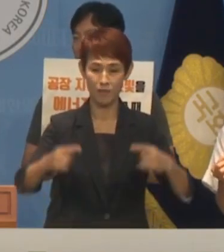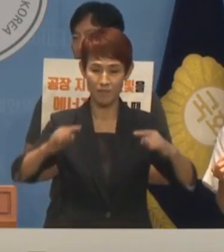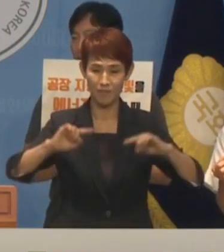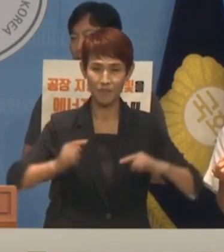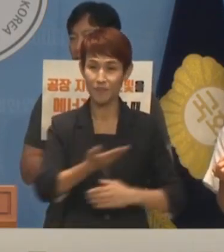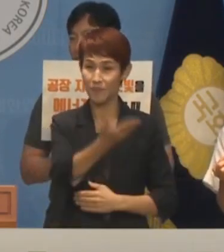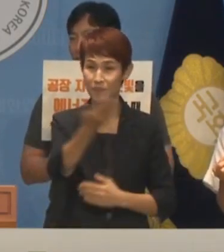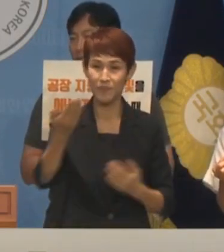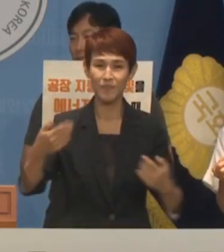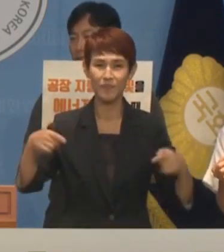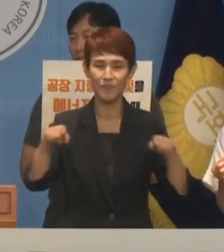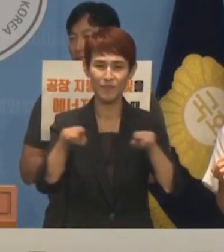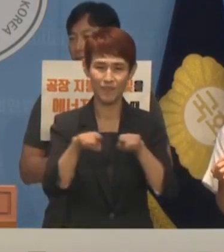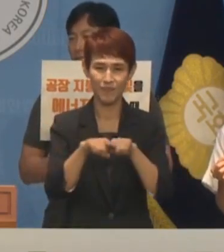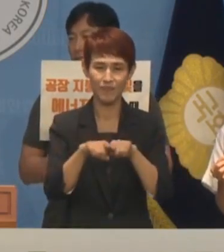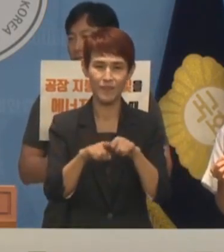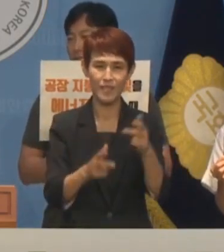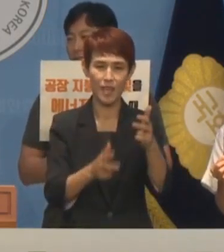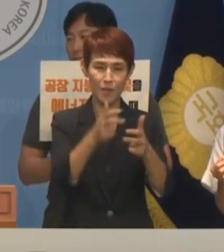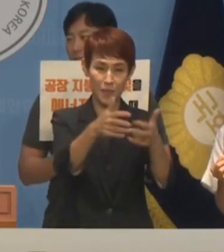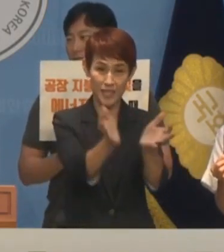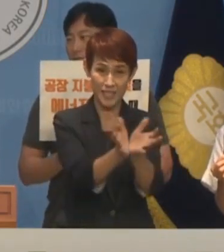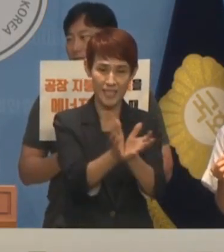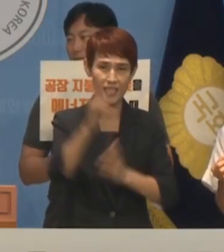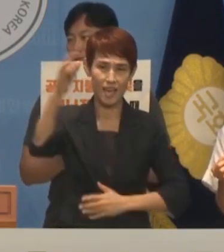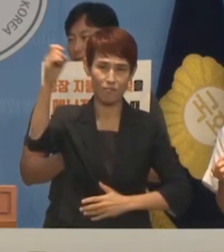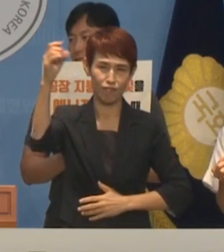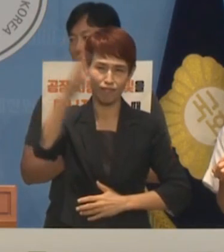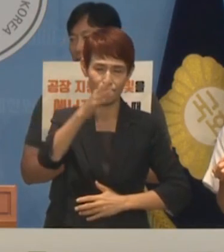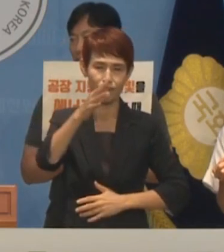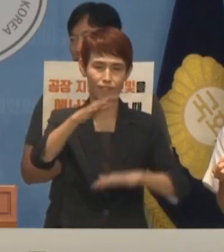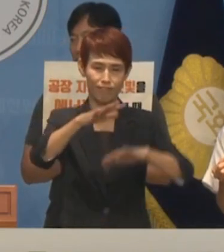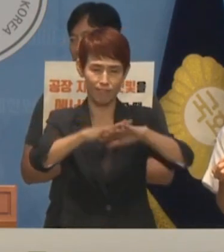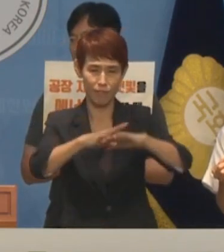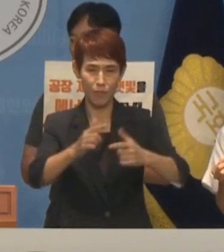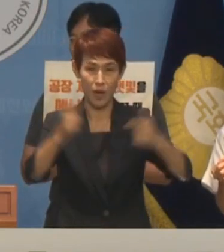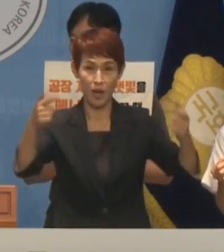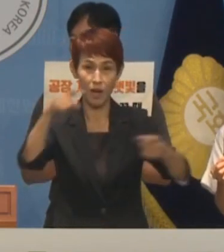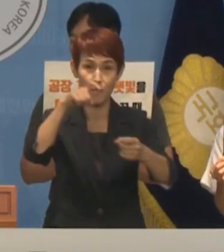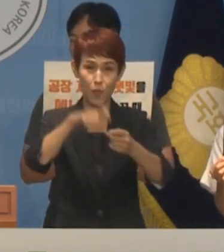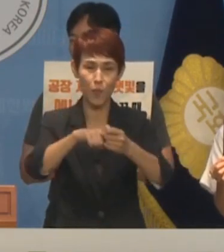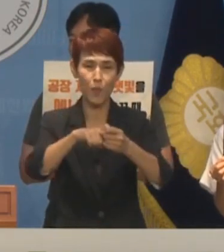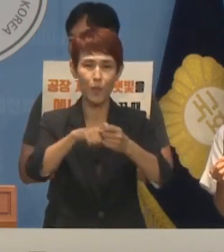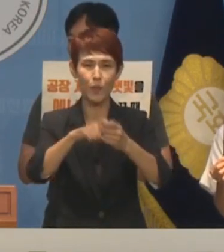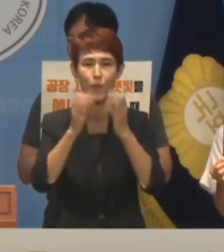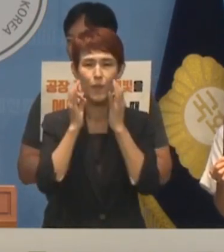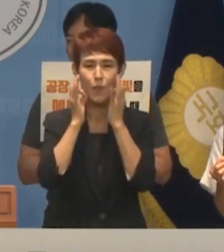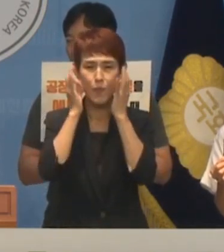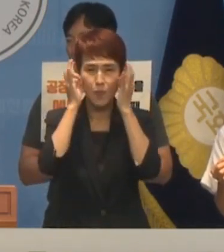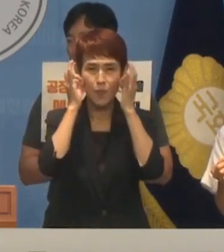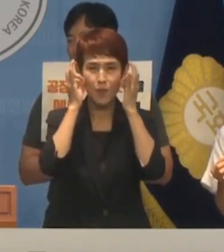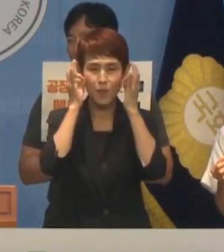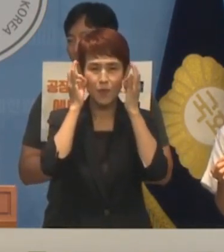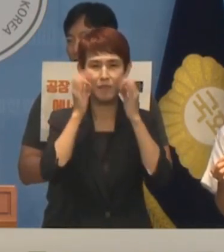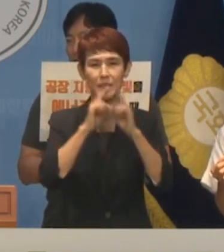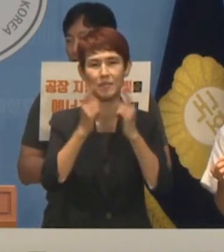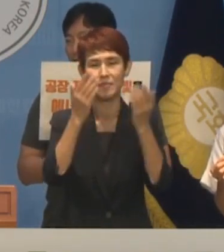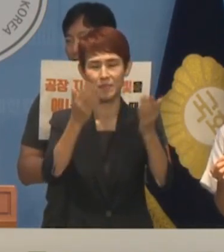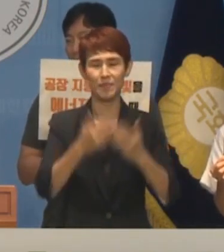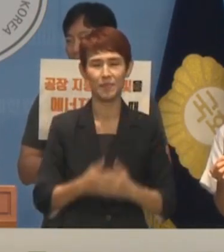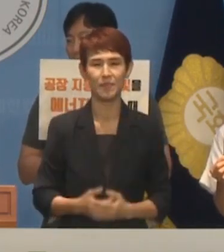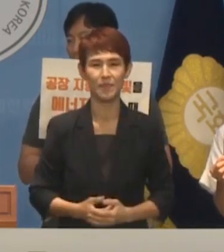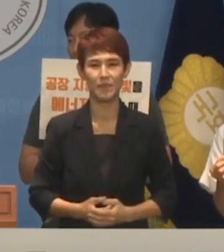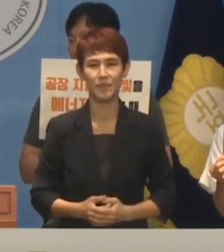분들과 함께 산업단지 태양광 확대를 위해서 계속 노력할 것을 다시 한번 말씀드립니다.